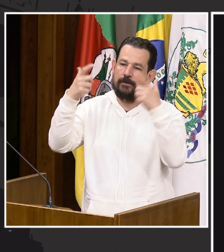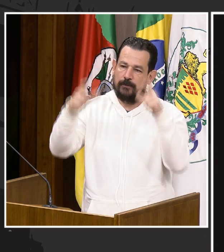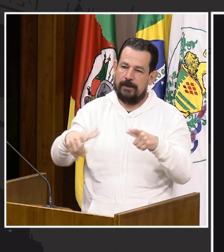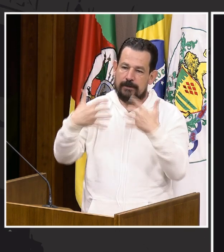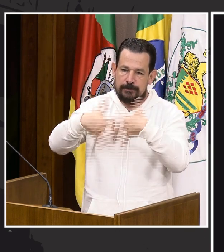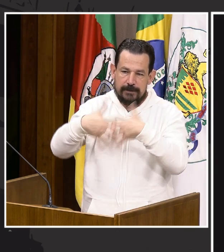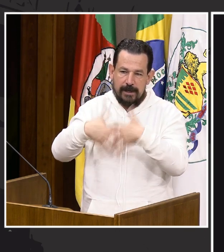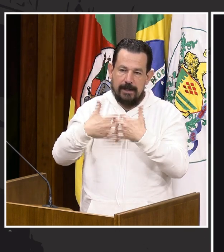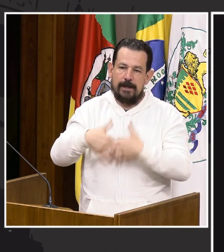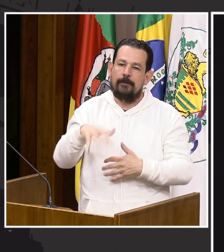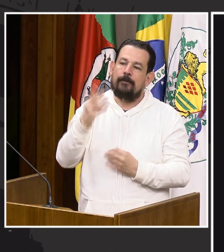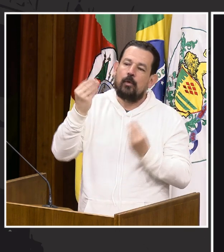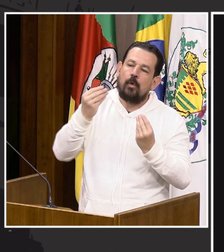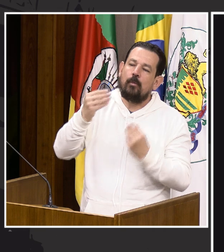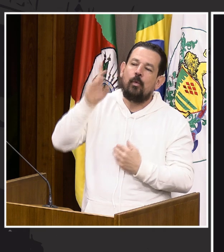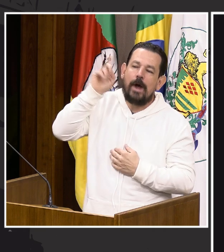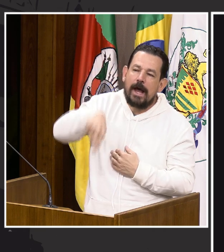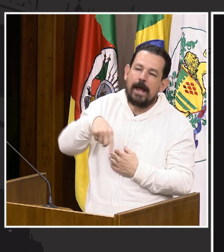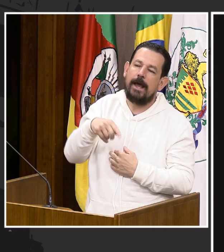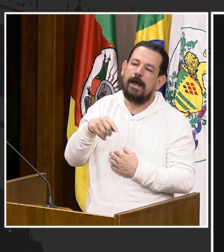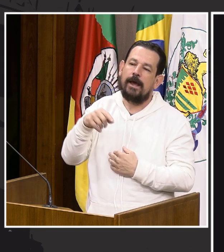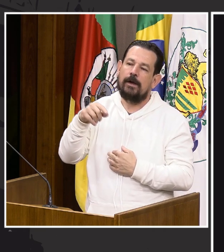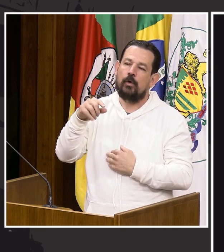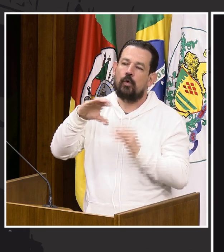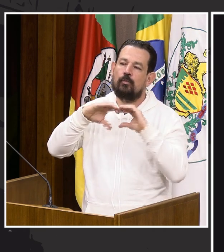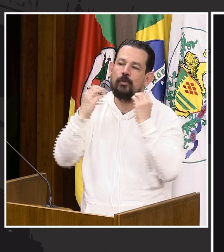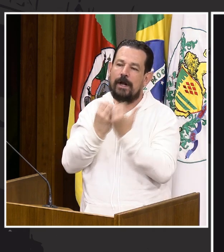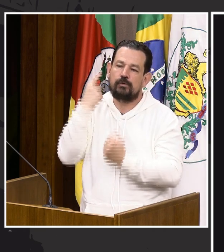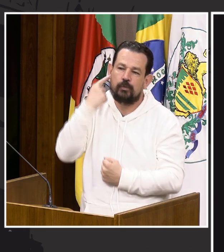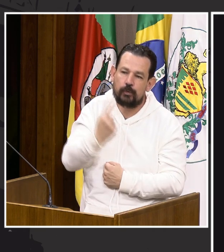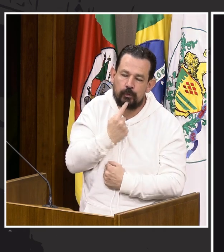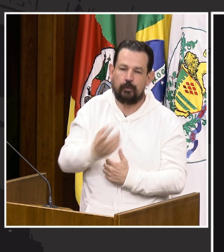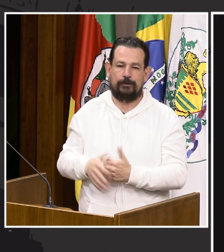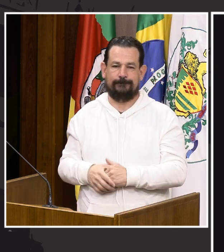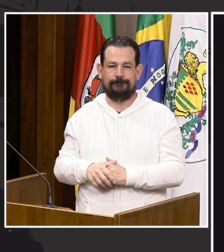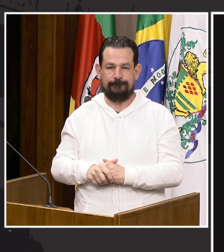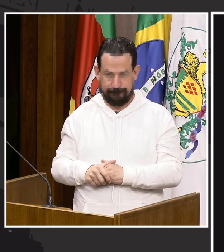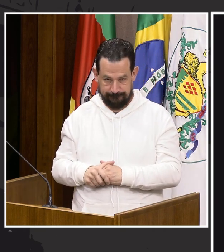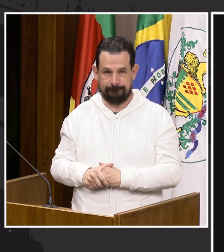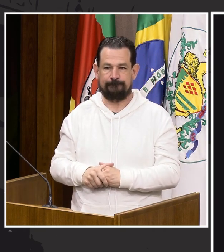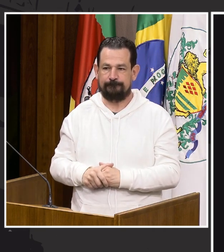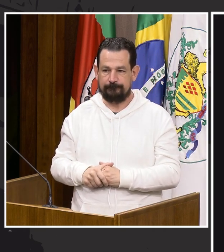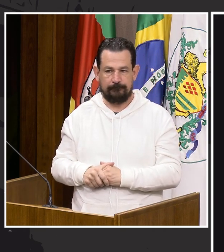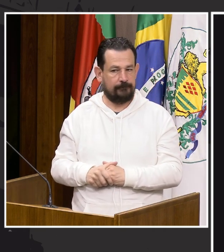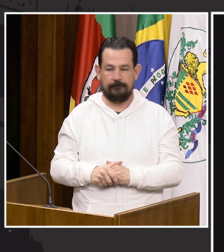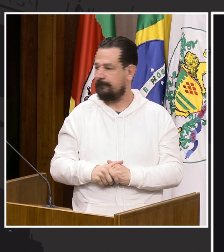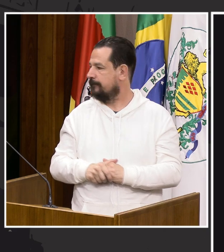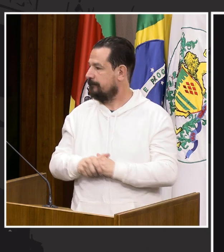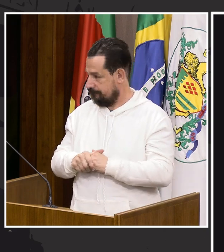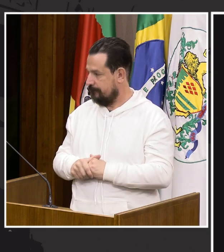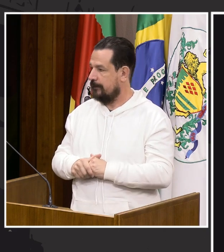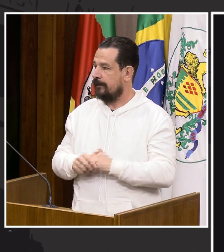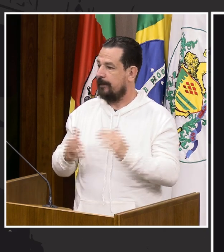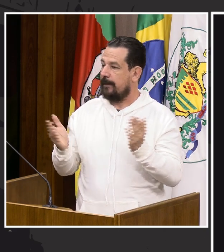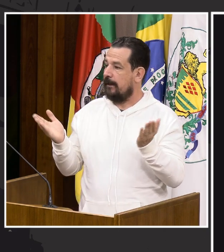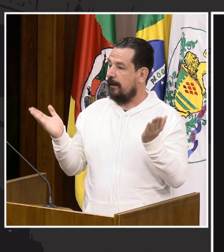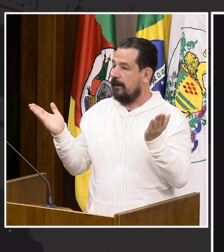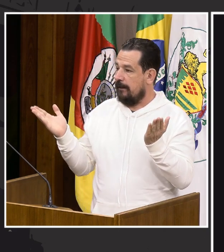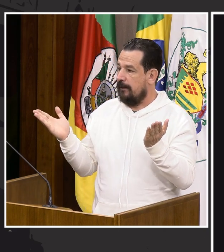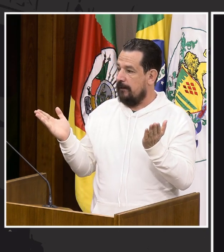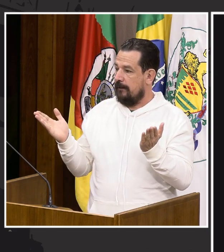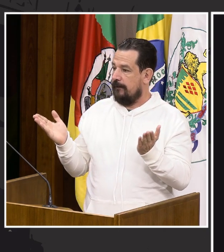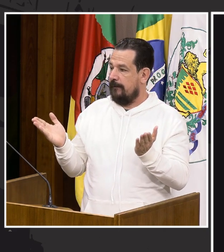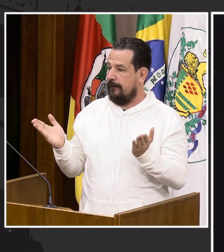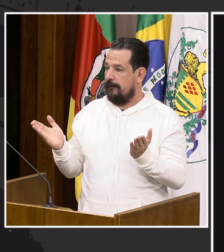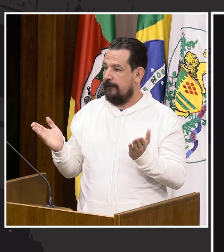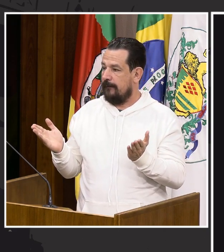que tivessem interesse na nossa sociedade, então, para irem até lá, para conhecerem a comunidade surda, que